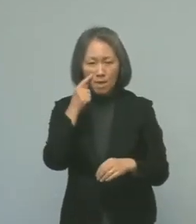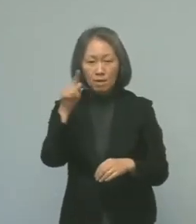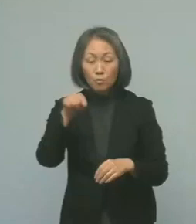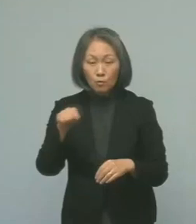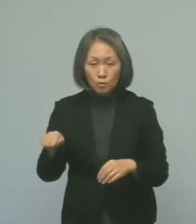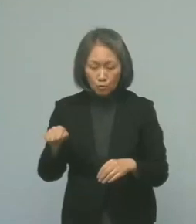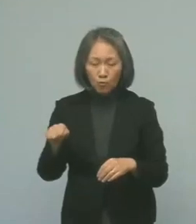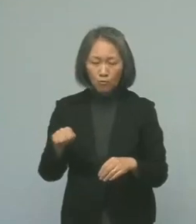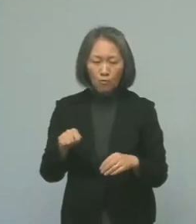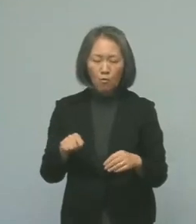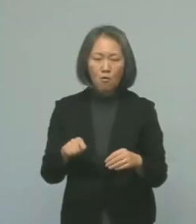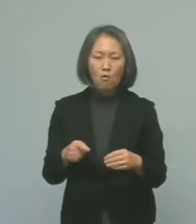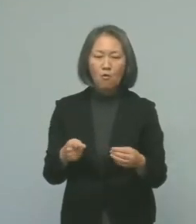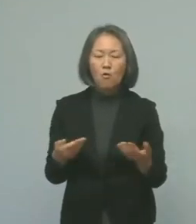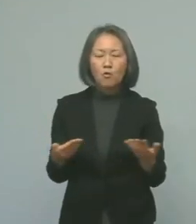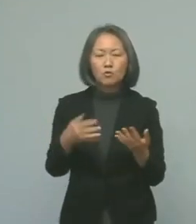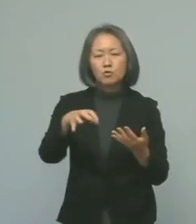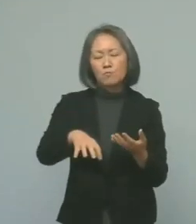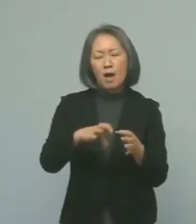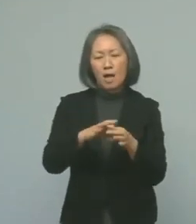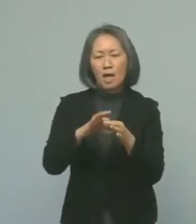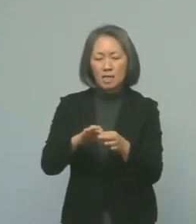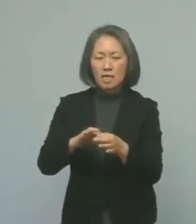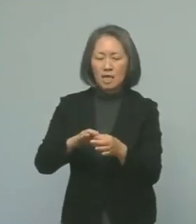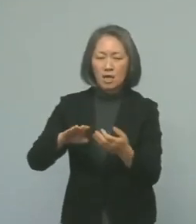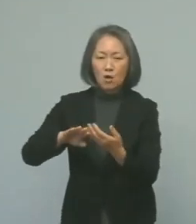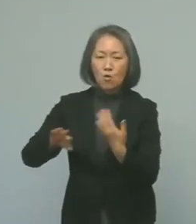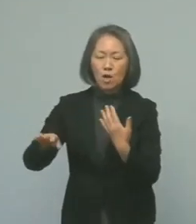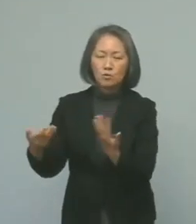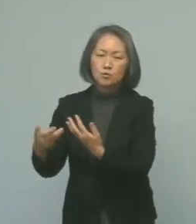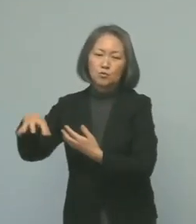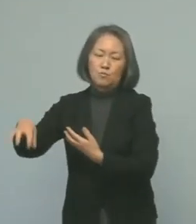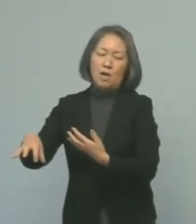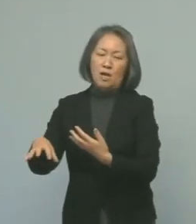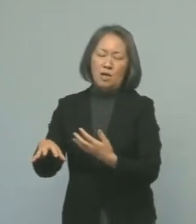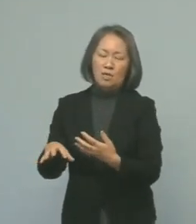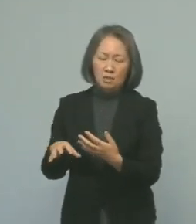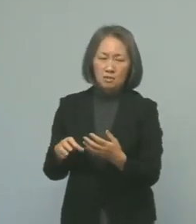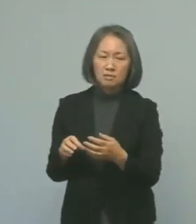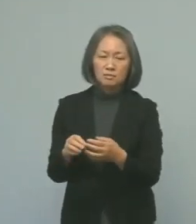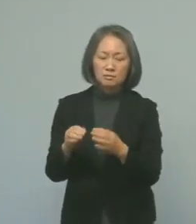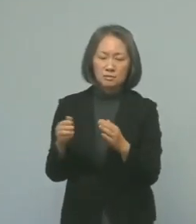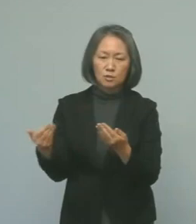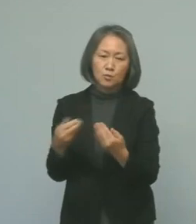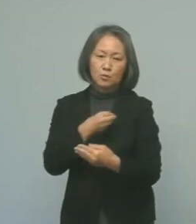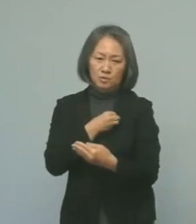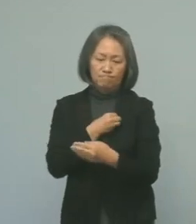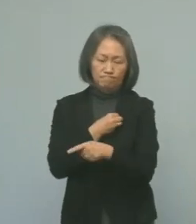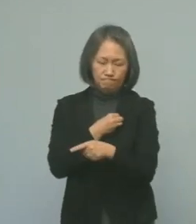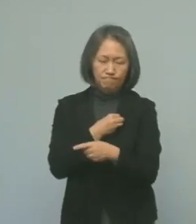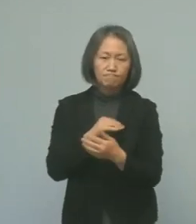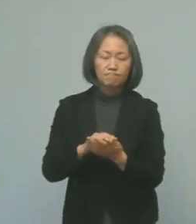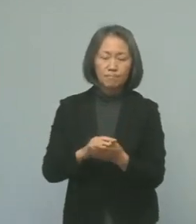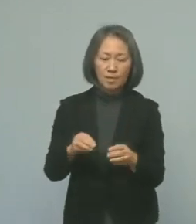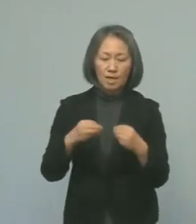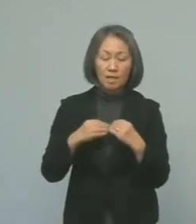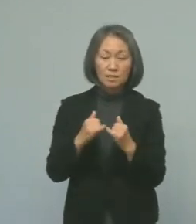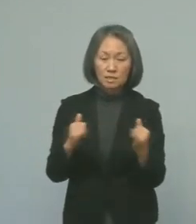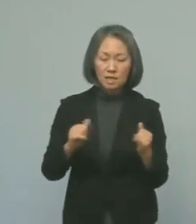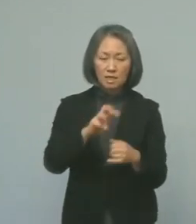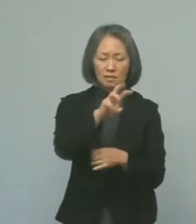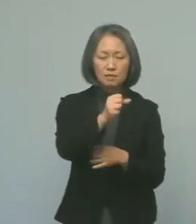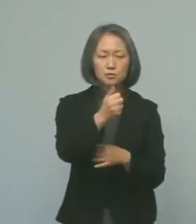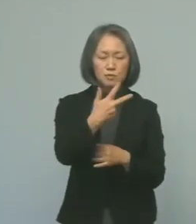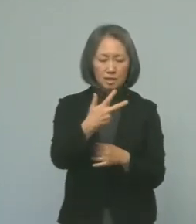場の関連事業所職員であります。そして感染者37